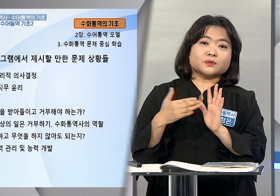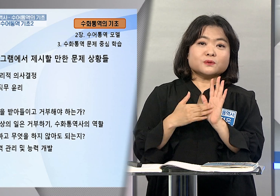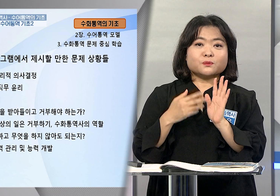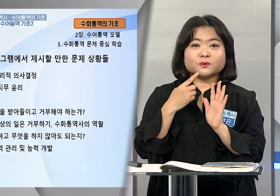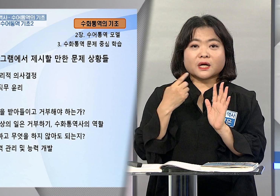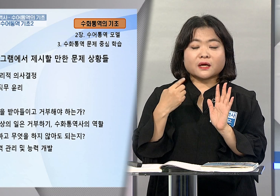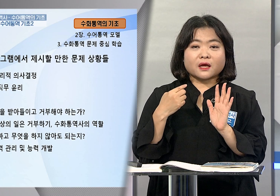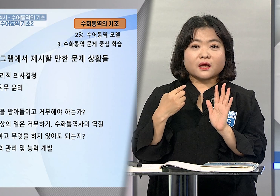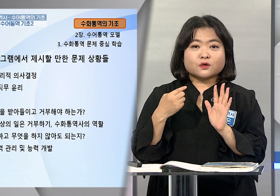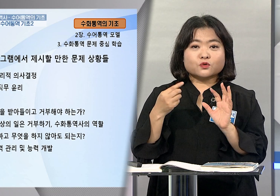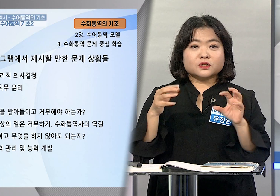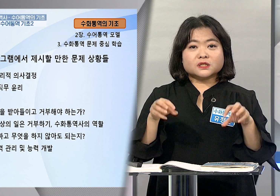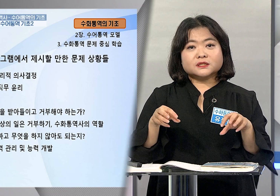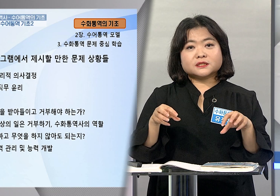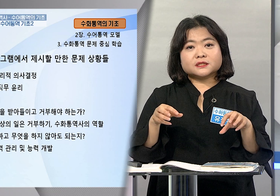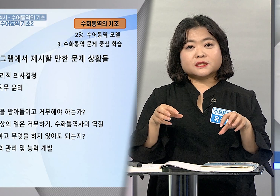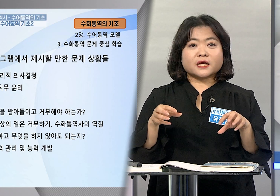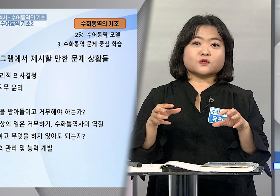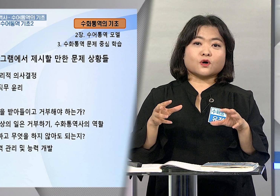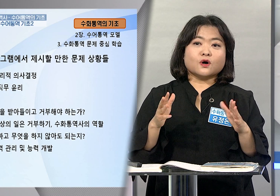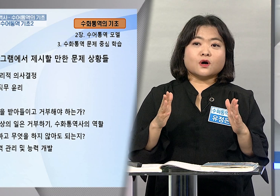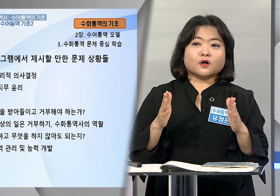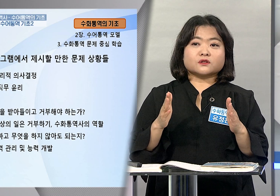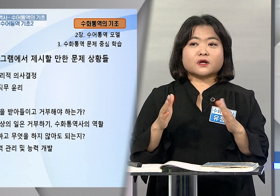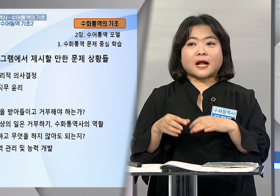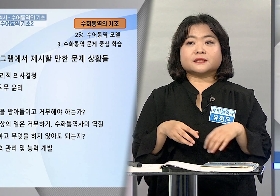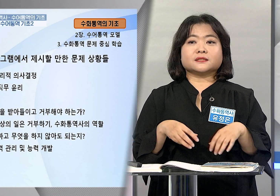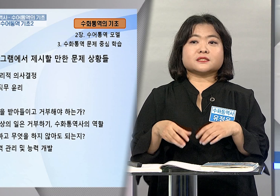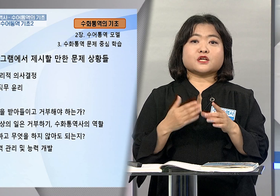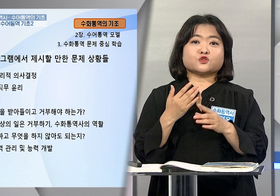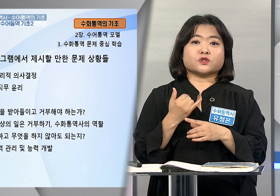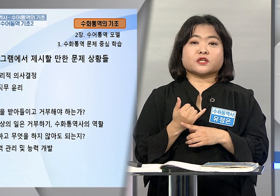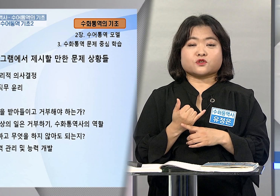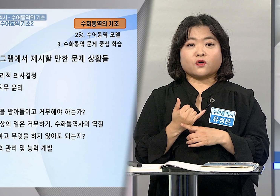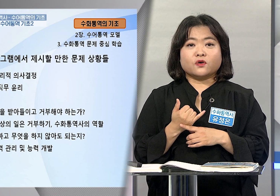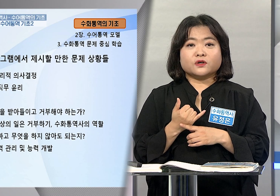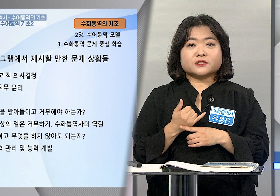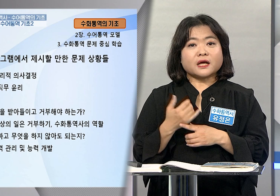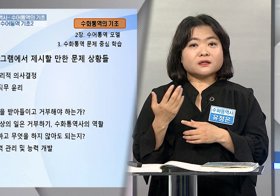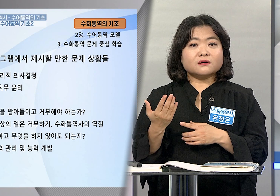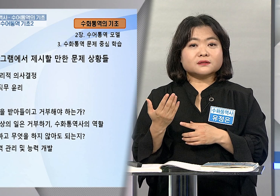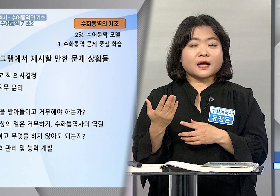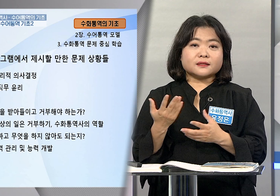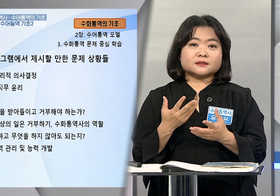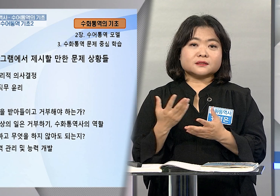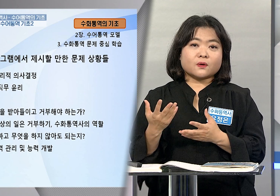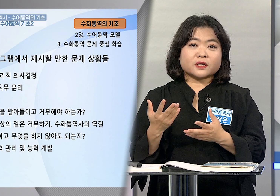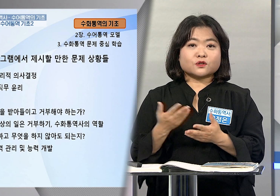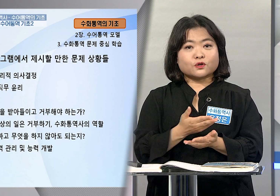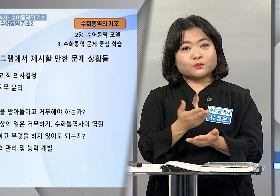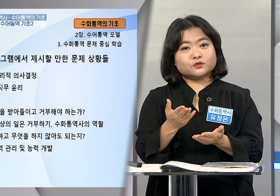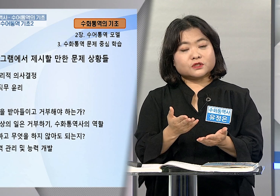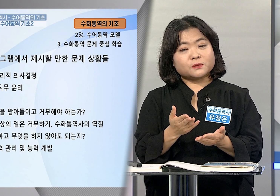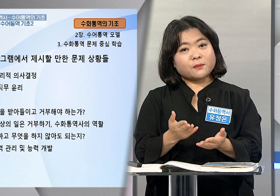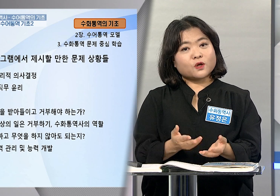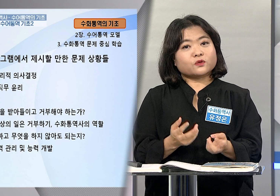비밀 보장의 윤리의식에서 어떤 갈등이 생길 수 있겠죠. 자, 이런 갈등 상황에서 여러분들이라면 어떻게